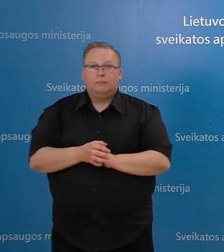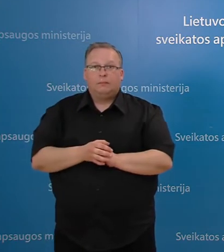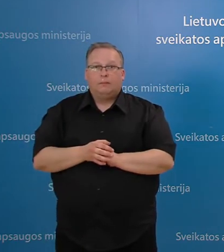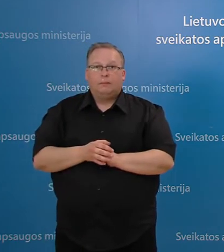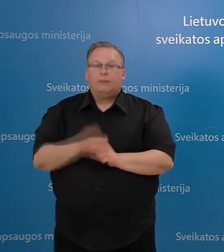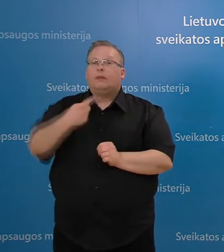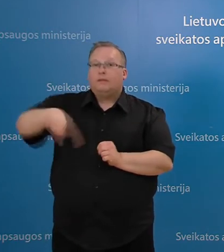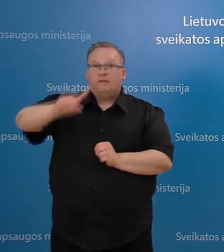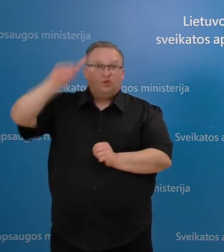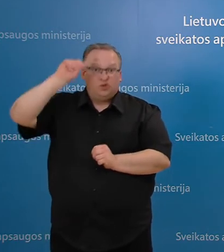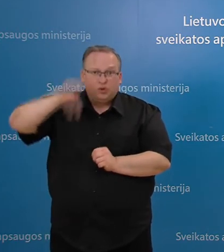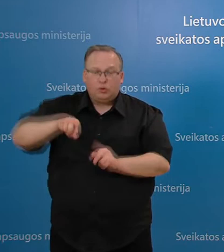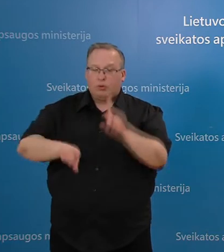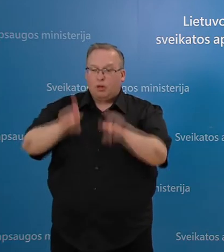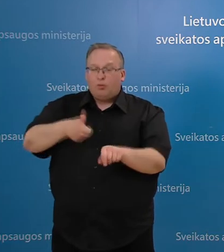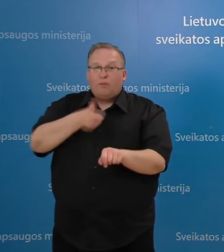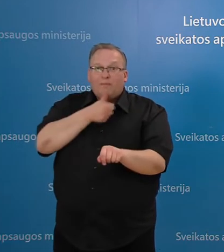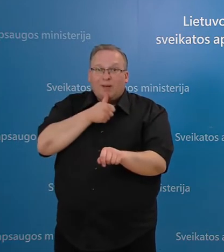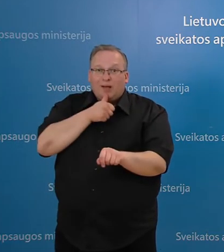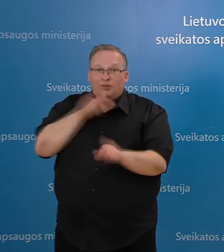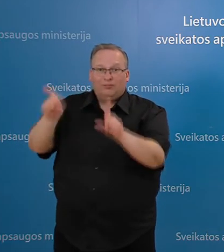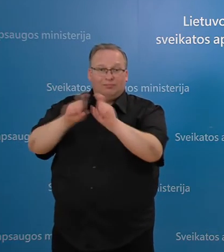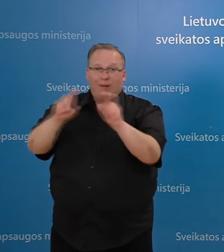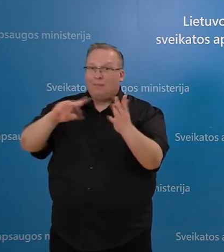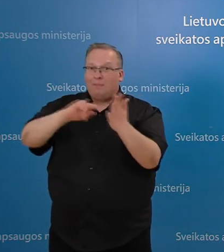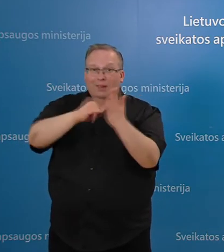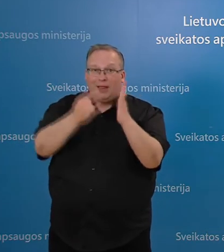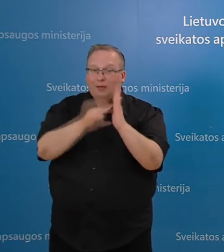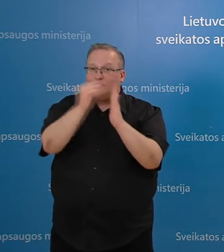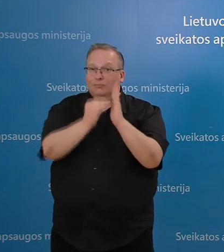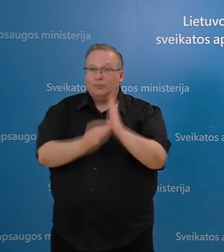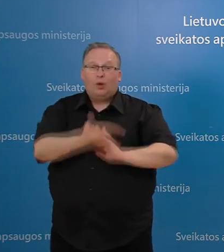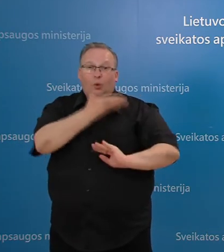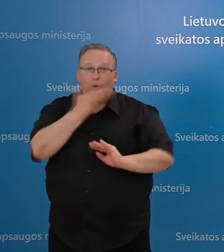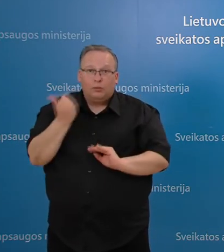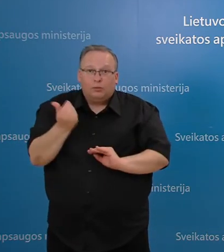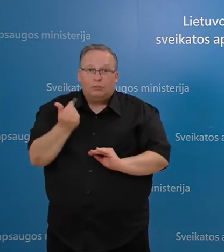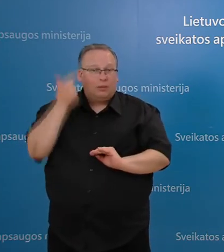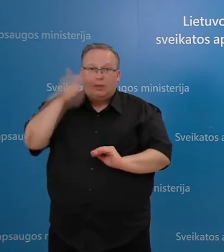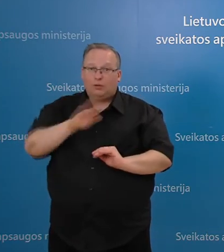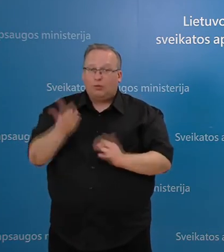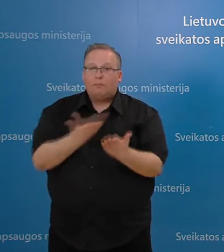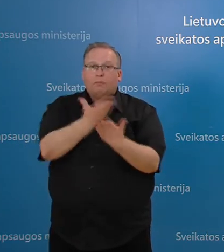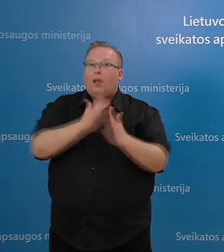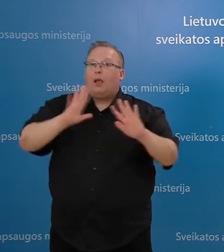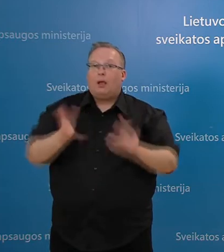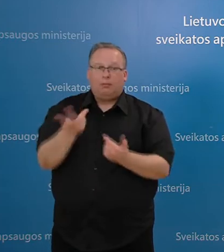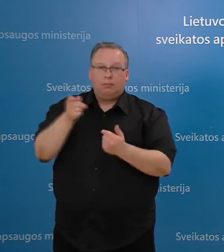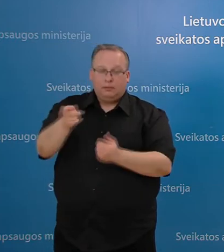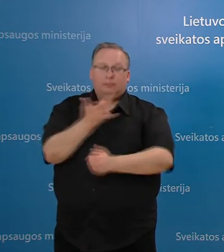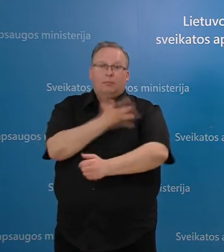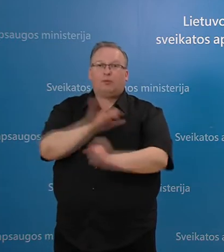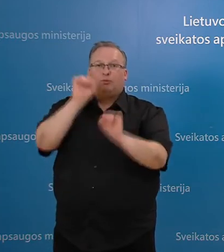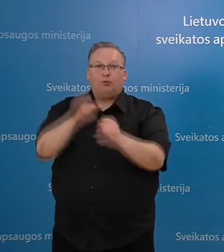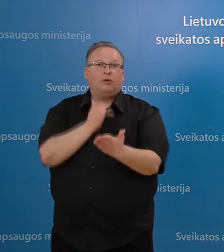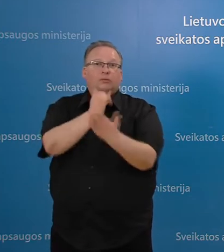puikiai suprantam, kad jeigu įstaiga netgi plano nepasiruošė ir nesugebėjo pateikti, kokiu būdu jinai tas paslaugas gali